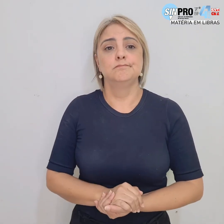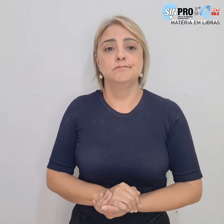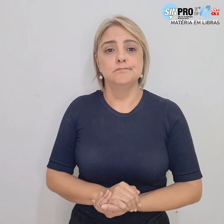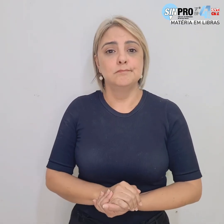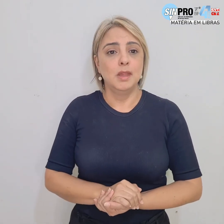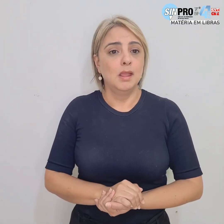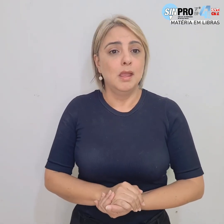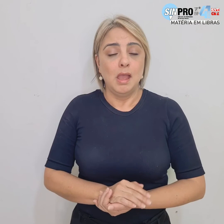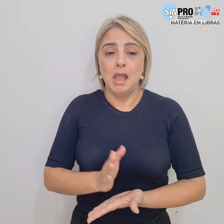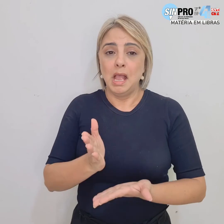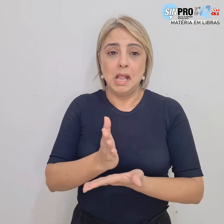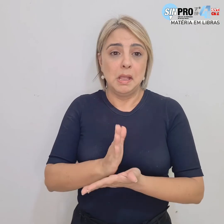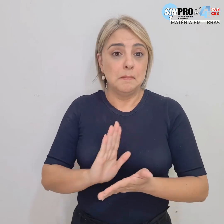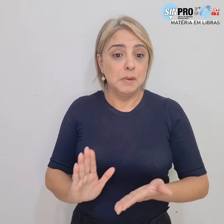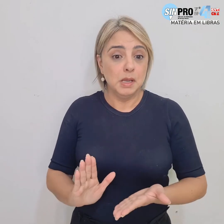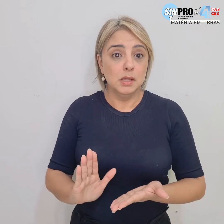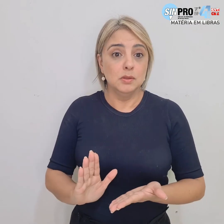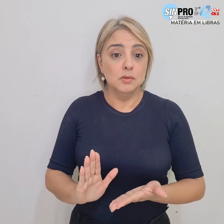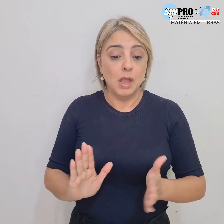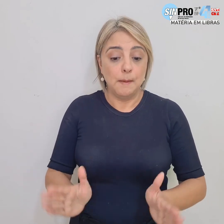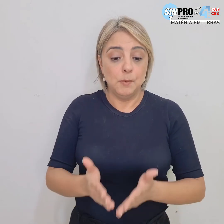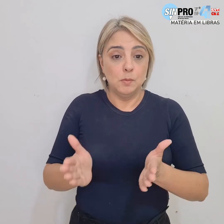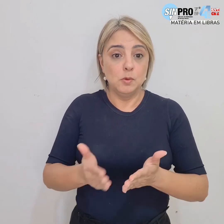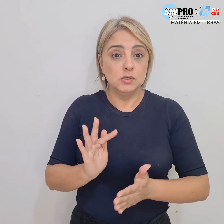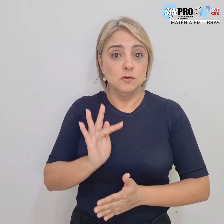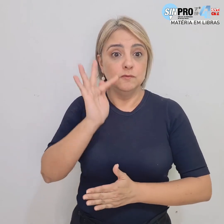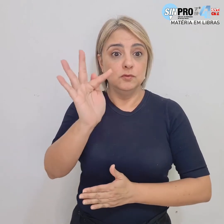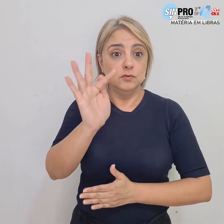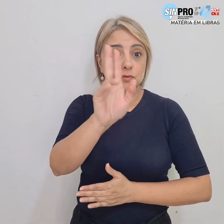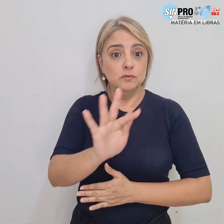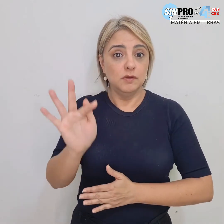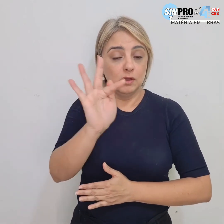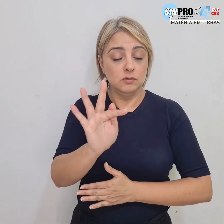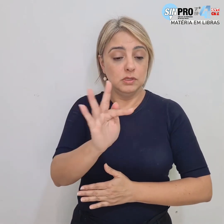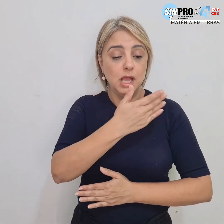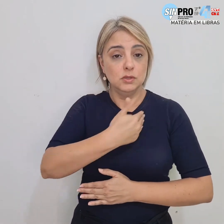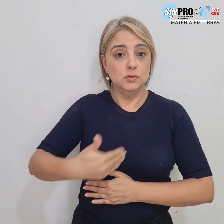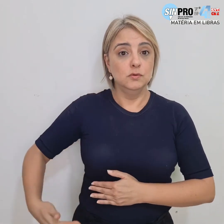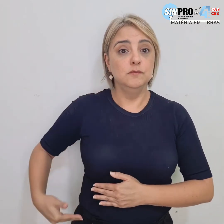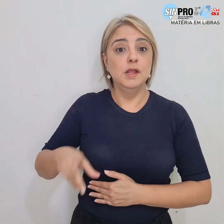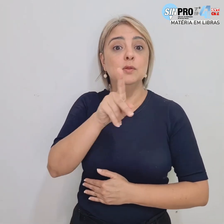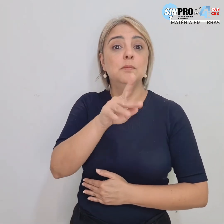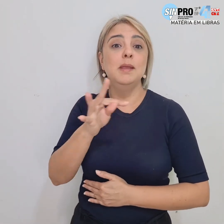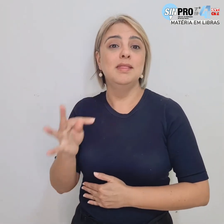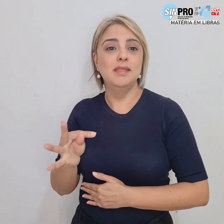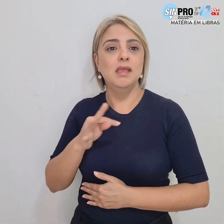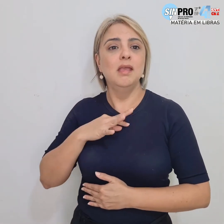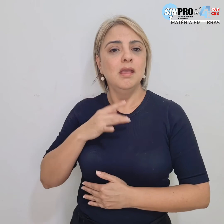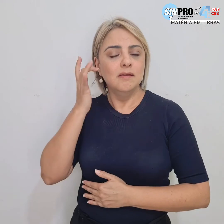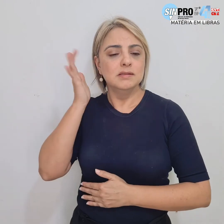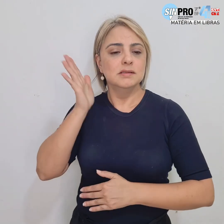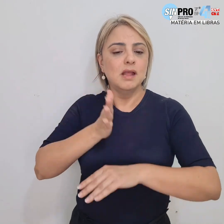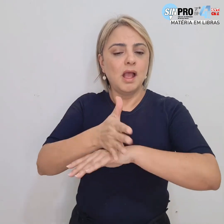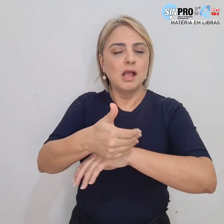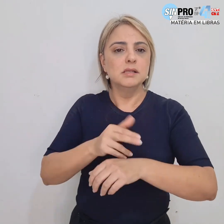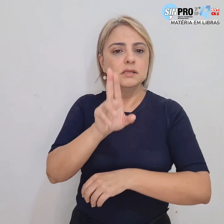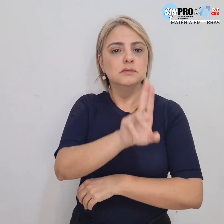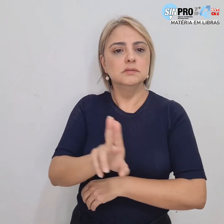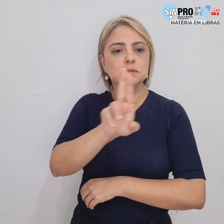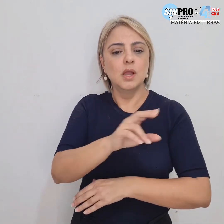encerrando o ciclo iniciado nos governos de Lula e Dilma, que facilitaram o acesso às universidades com a criação do